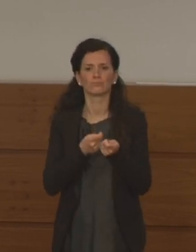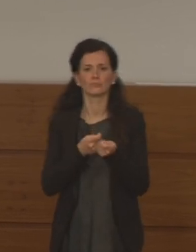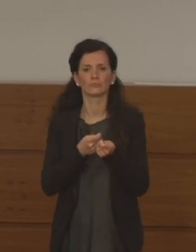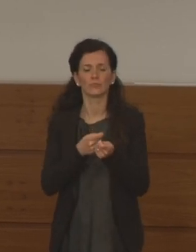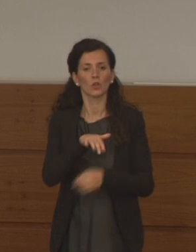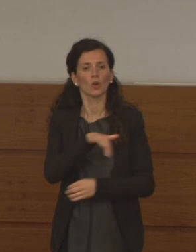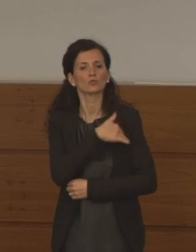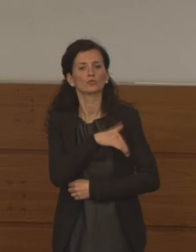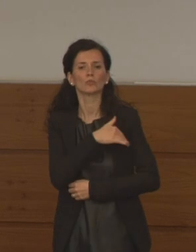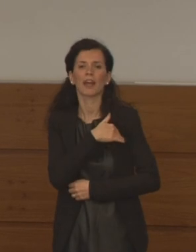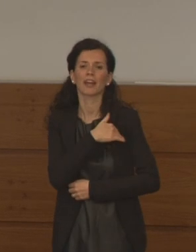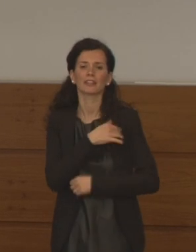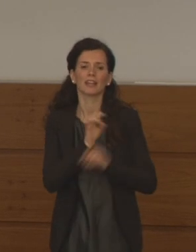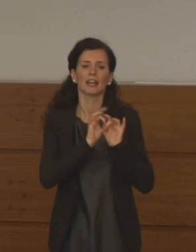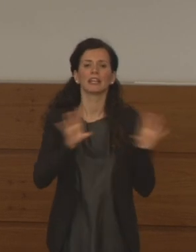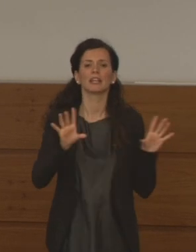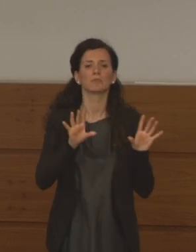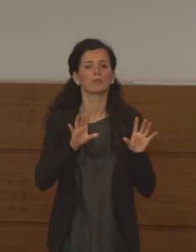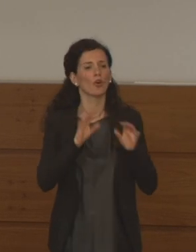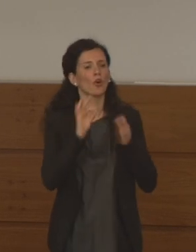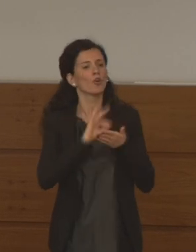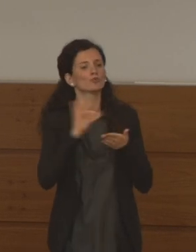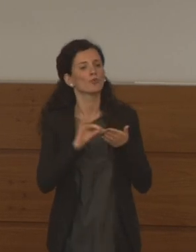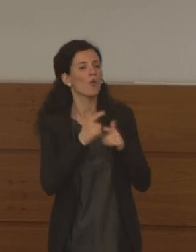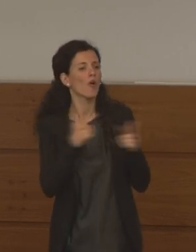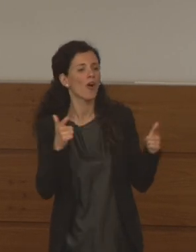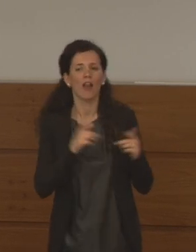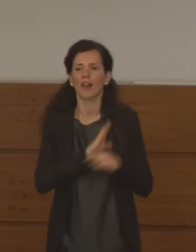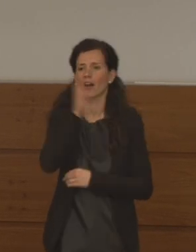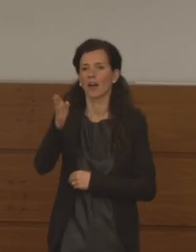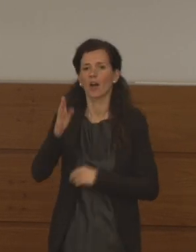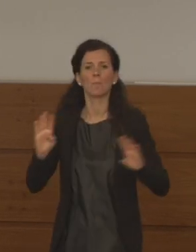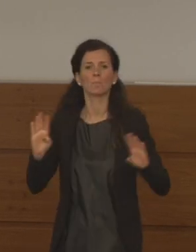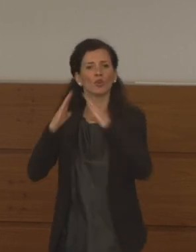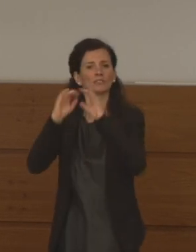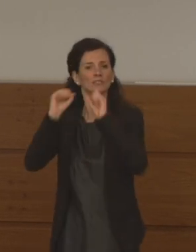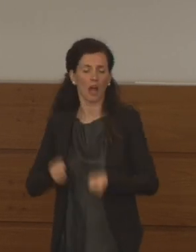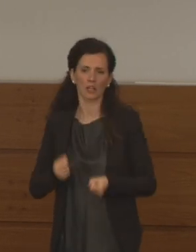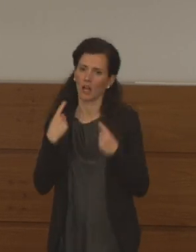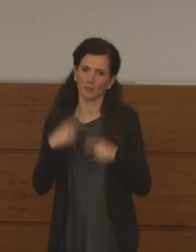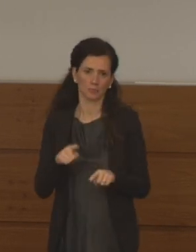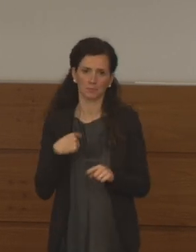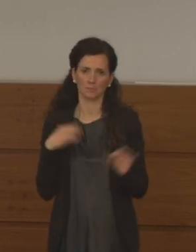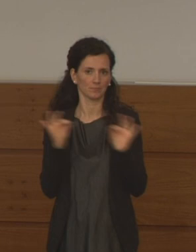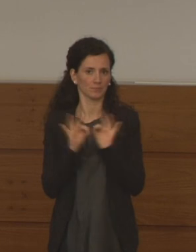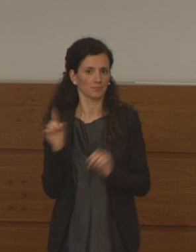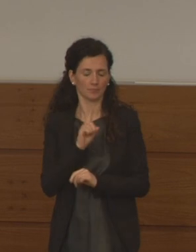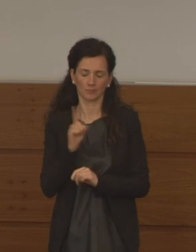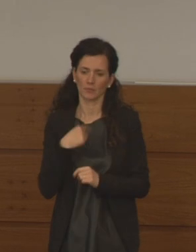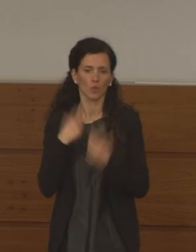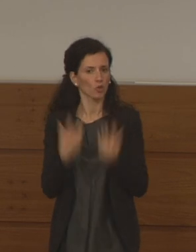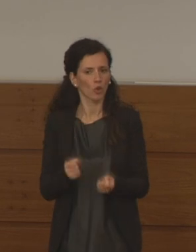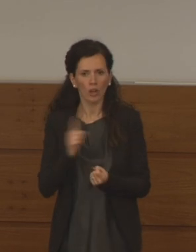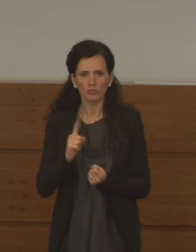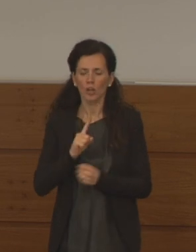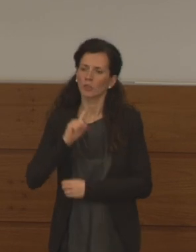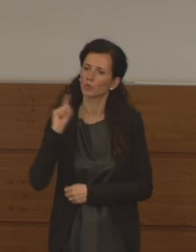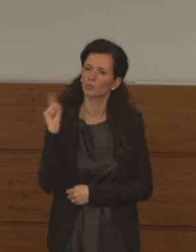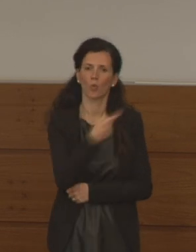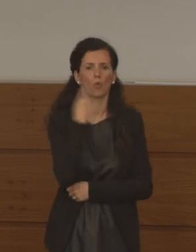liberi dagli impegni scolastici ad andare in montagna questa cosa inammissibile l'abbiamo stigmatizzato a tutti all'unanimità il